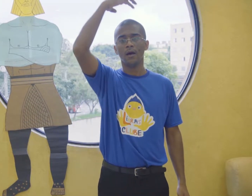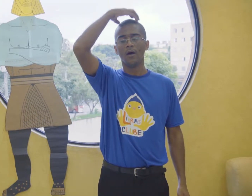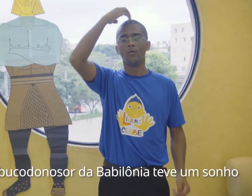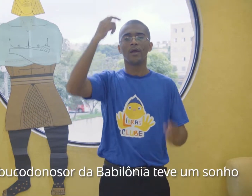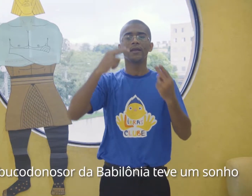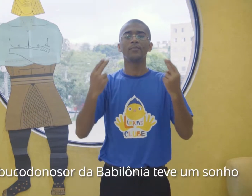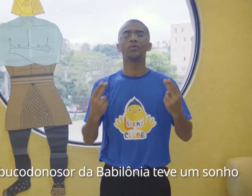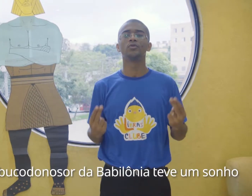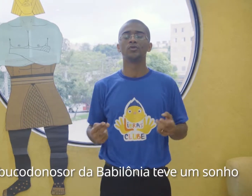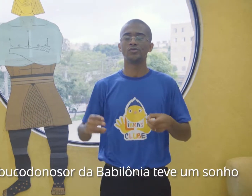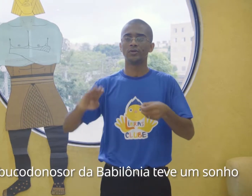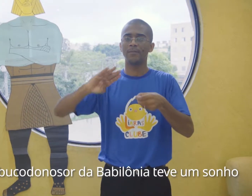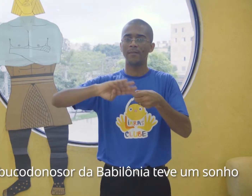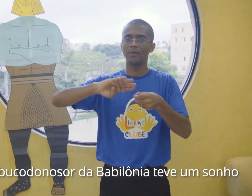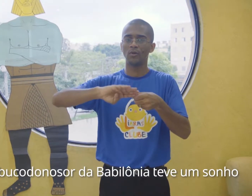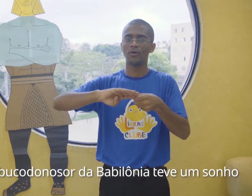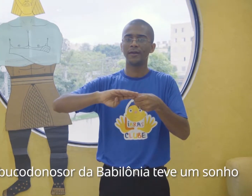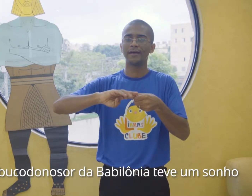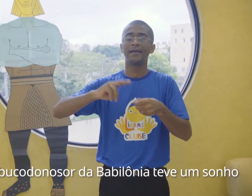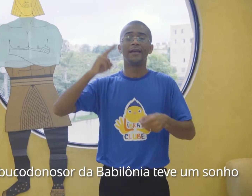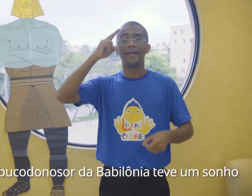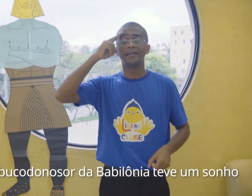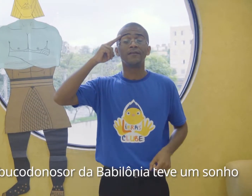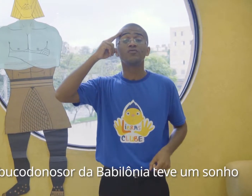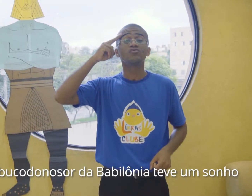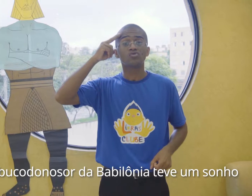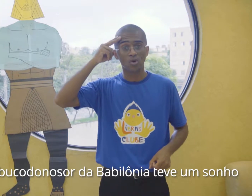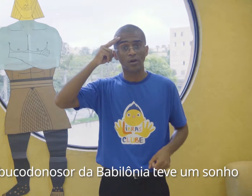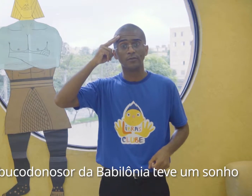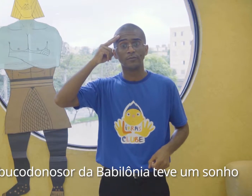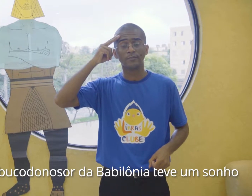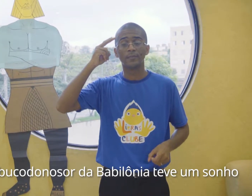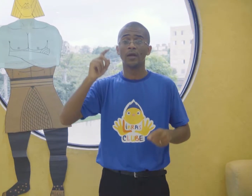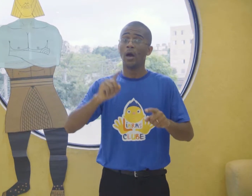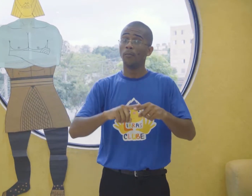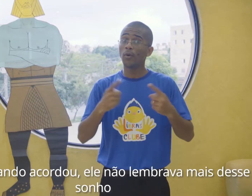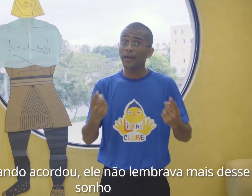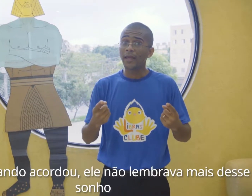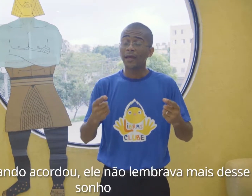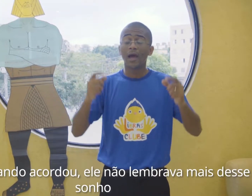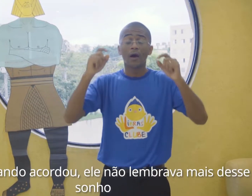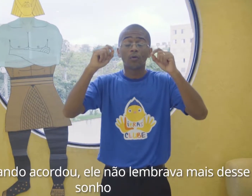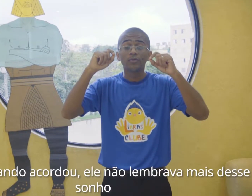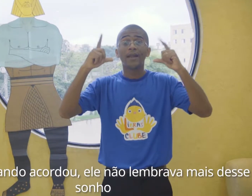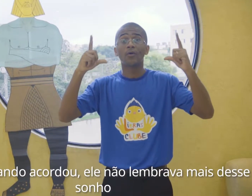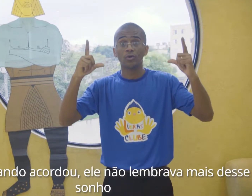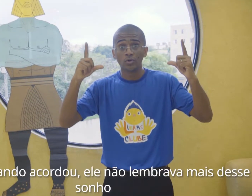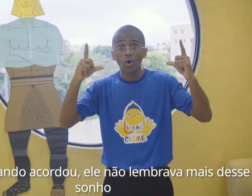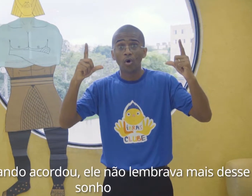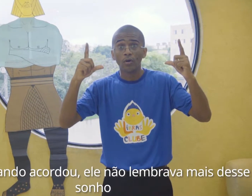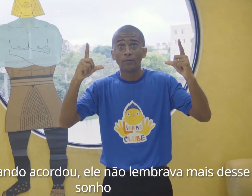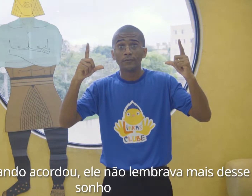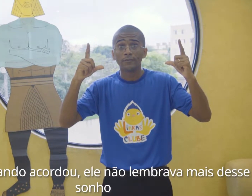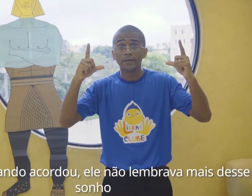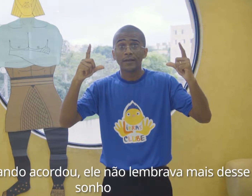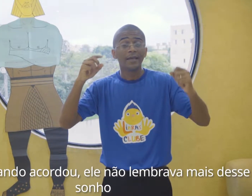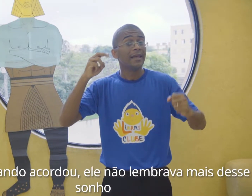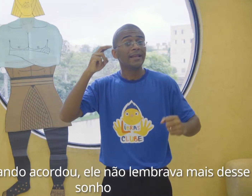o rei Nabucodonosor da Babilônia, ele teve um sonho. Porém, quando ele acordou, ele